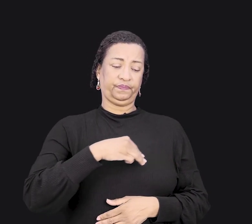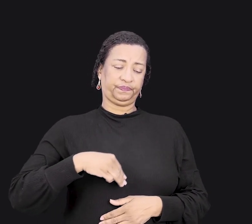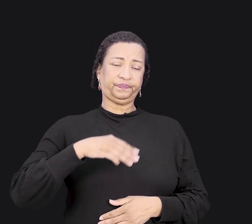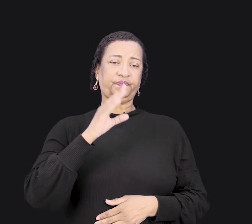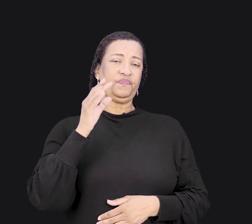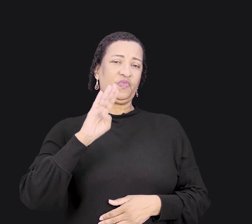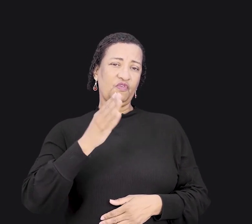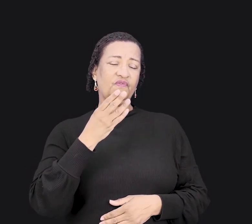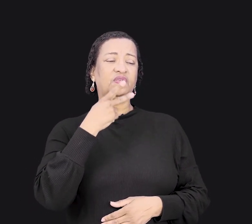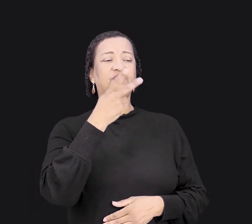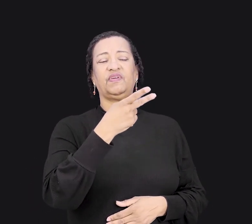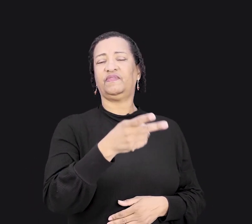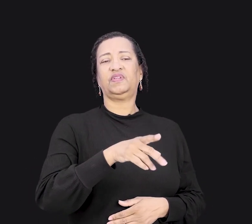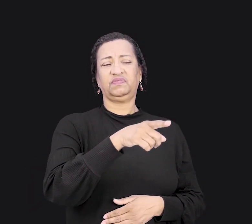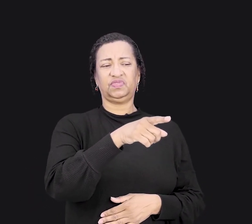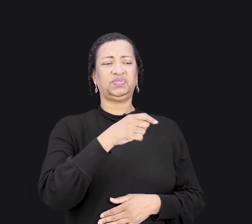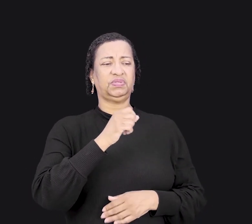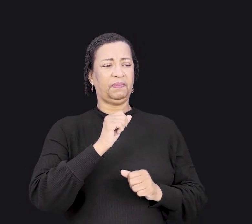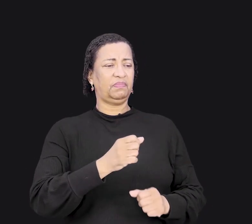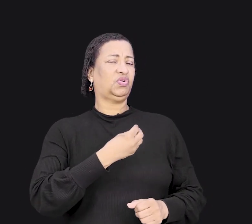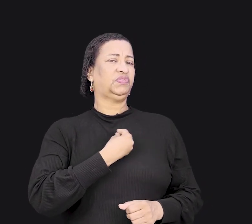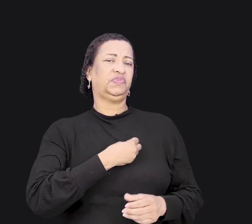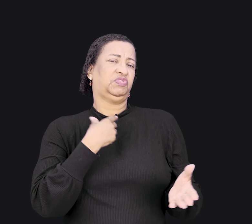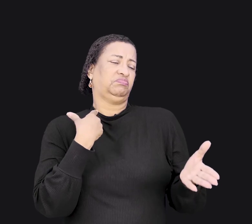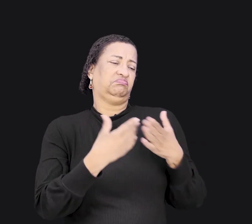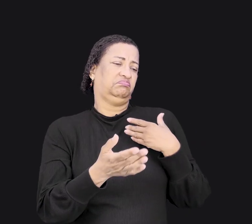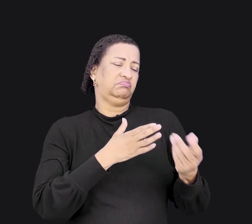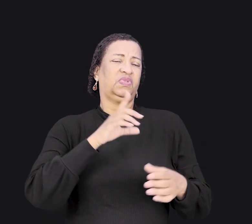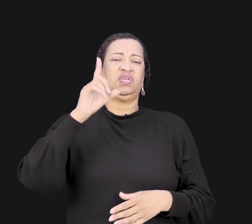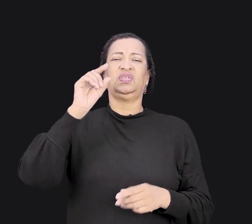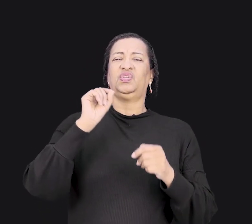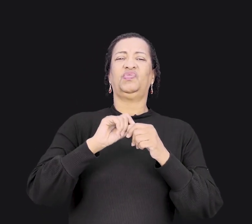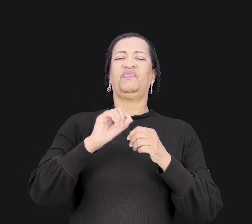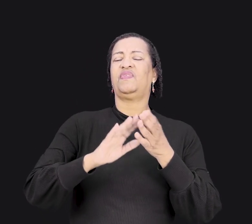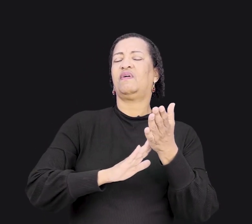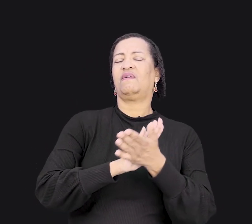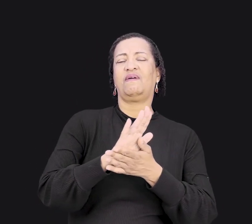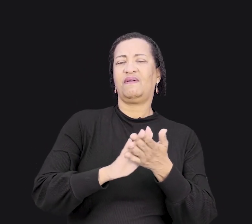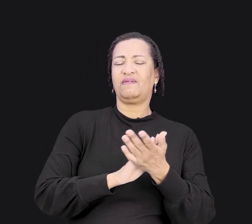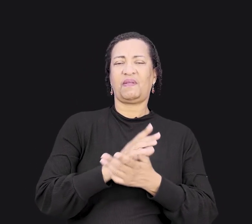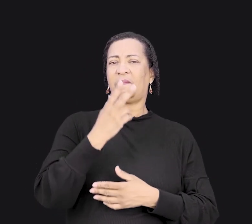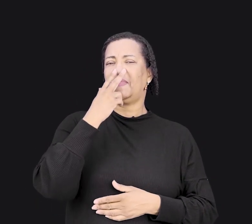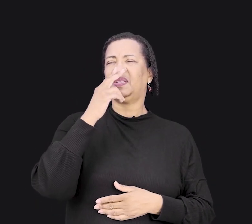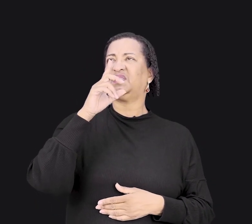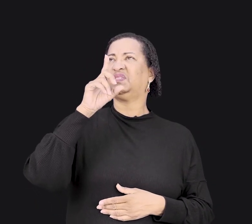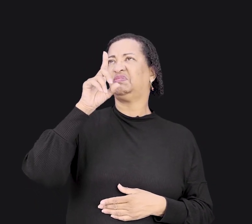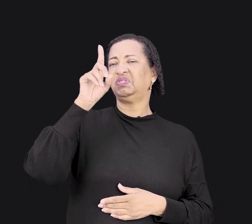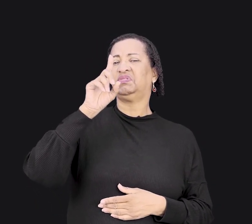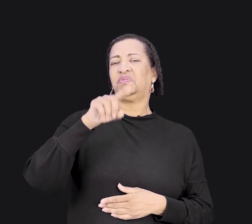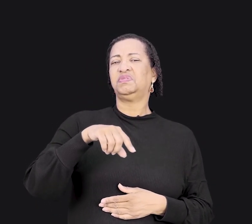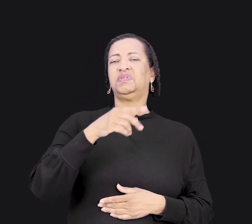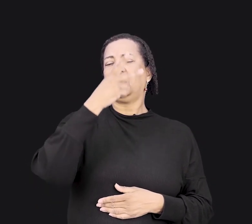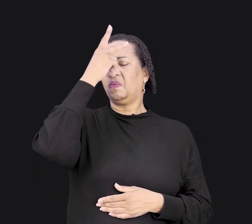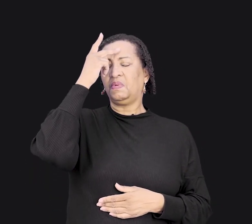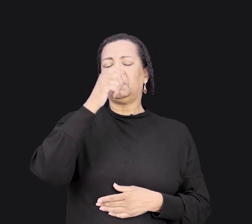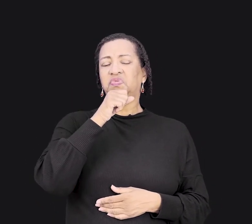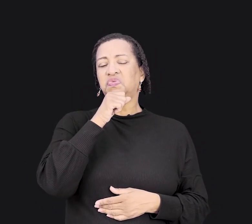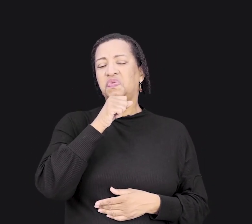quiser, que Deus não fará nada a respeito, como se Deus fosse indiferente, um velhinho apático. As Escrituras afirmam